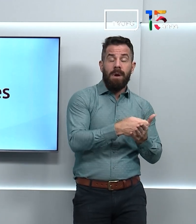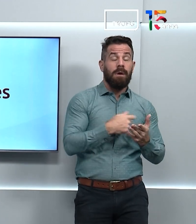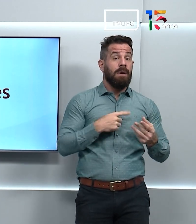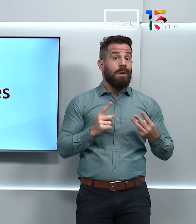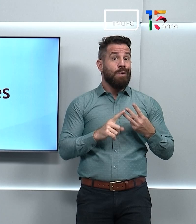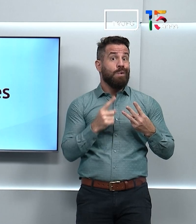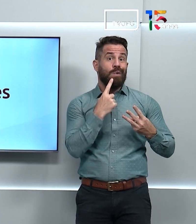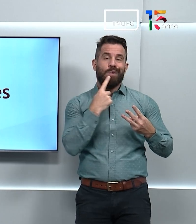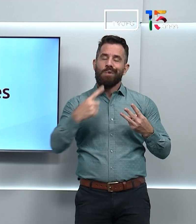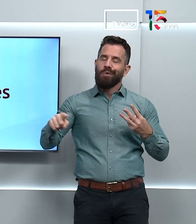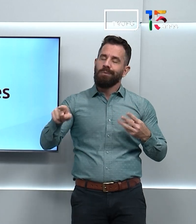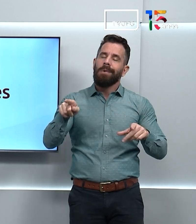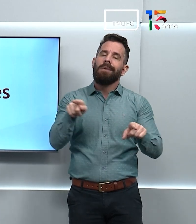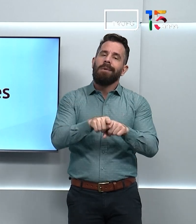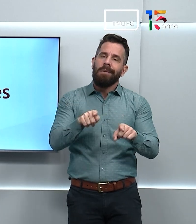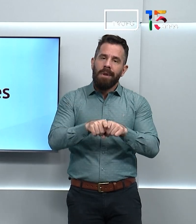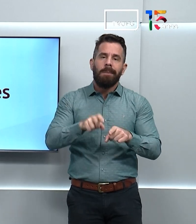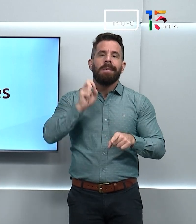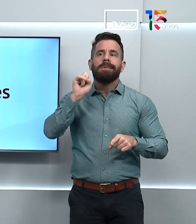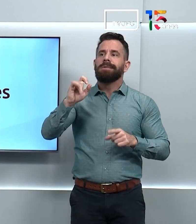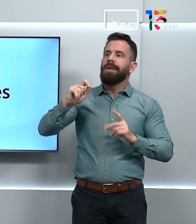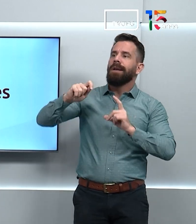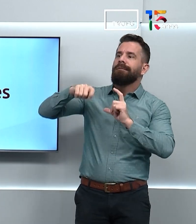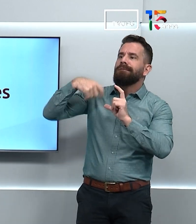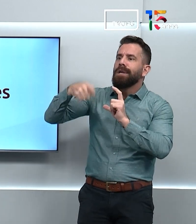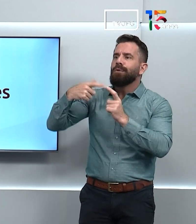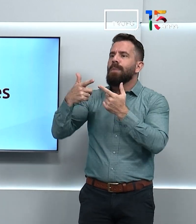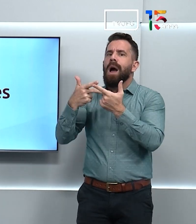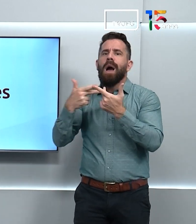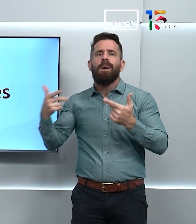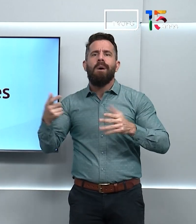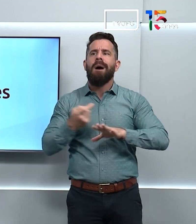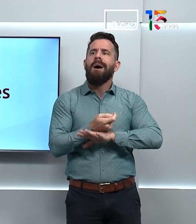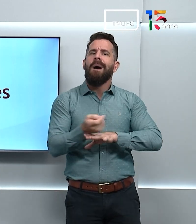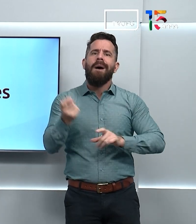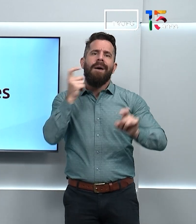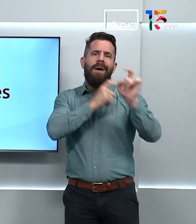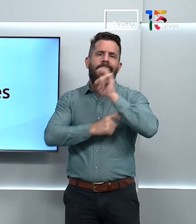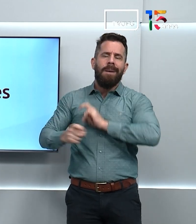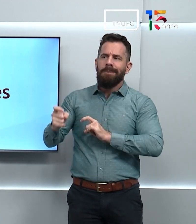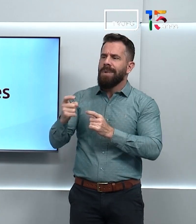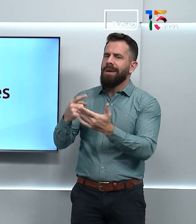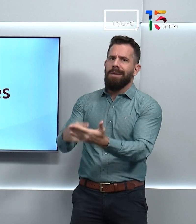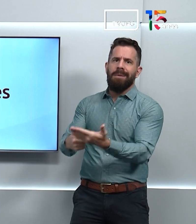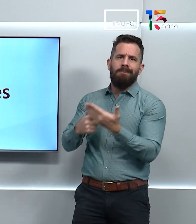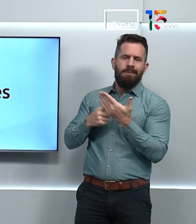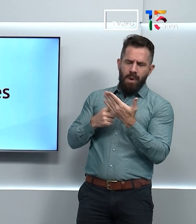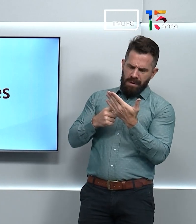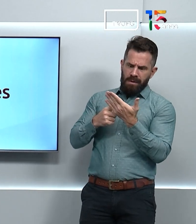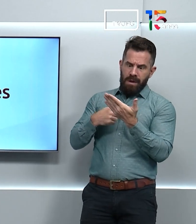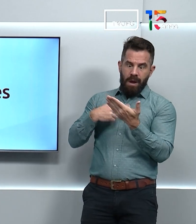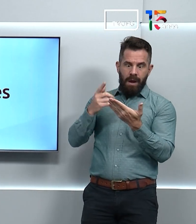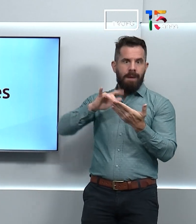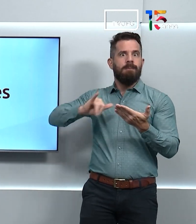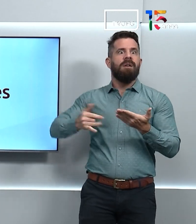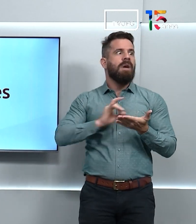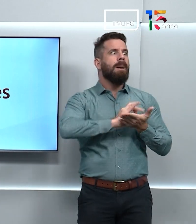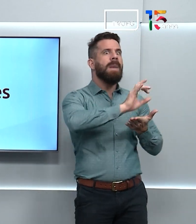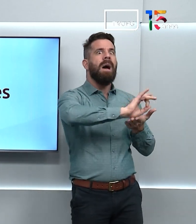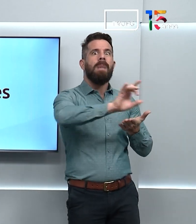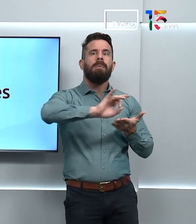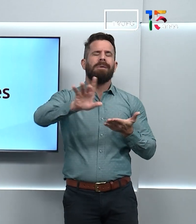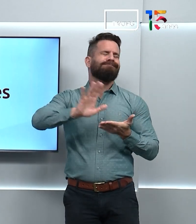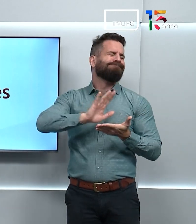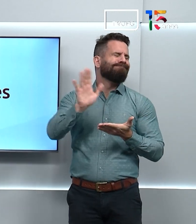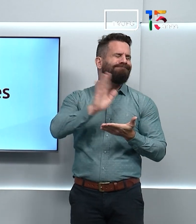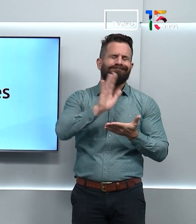não compartilhe vídeos com fake news, nem que seja para julgar ou para comentar com algum amigo